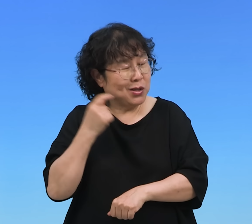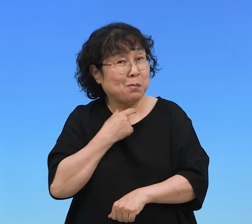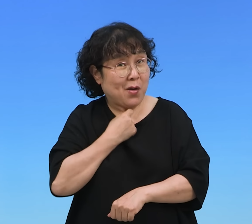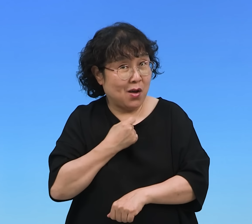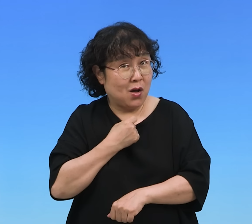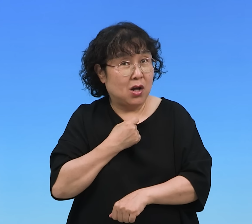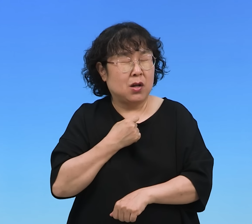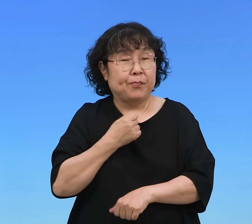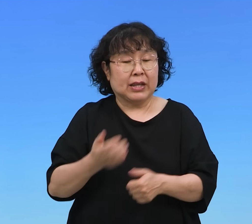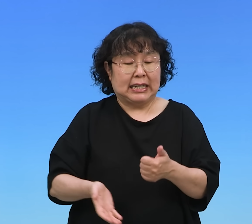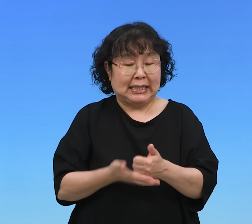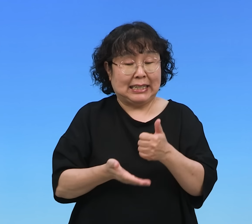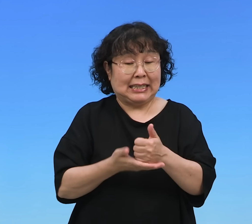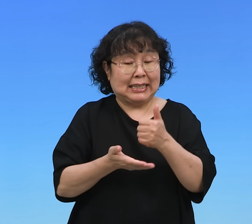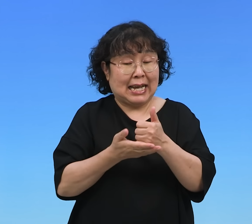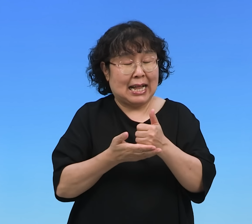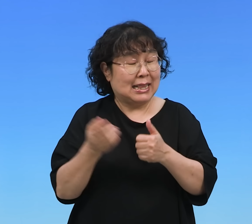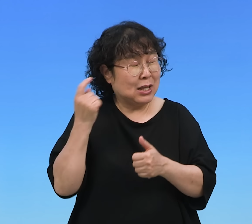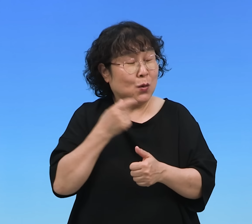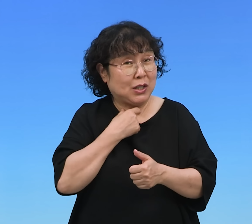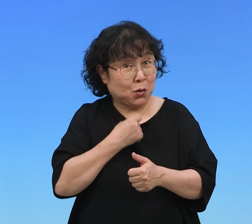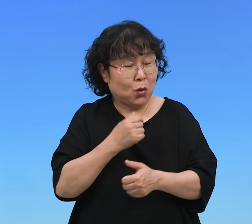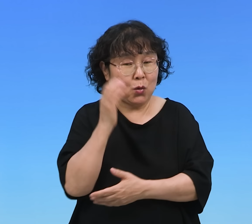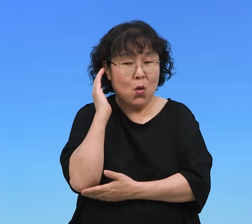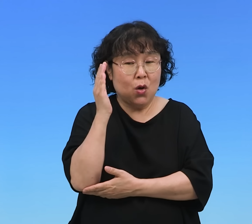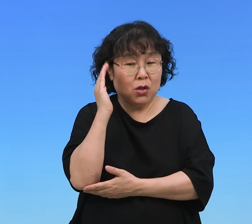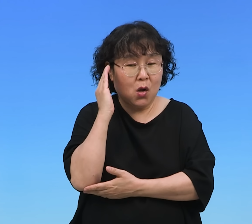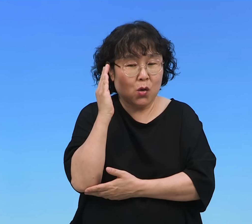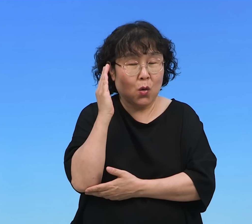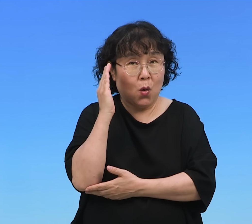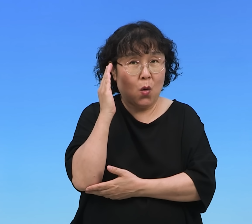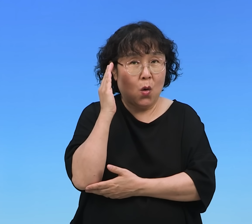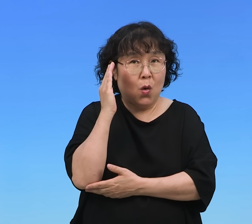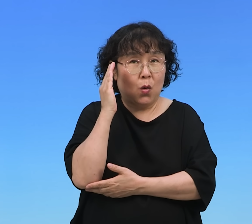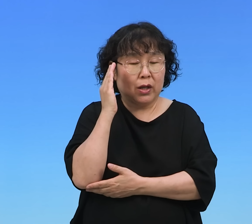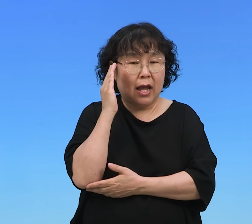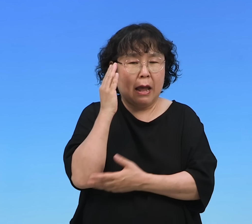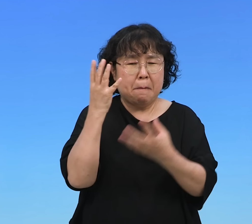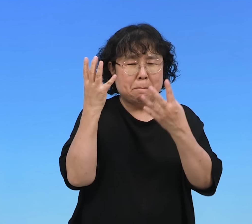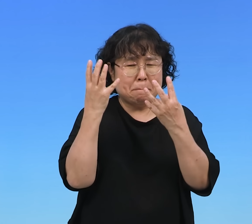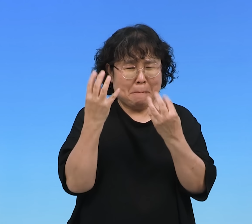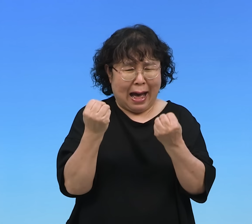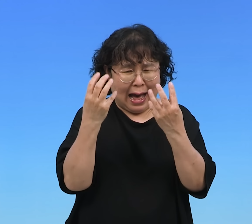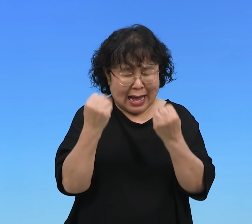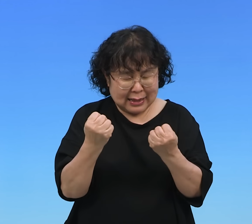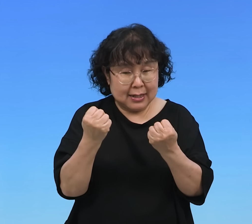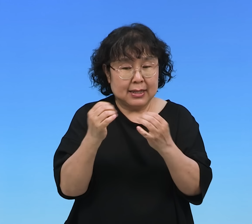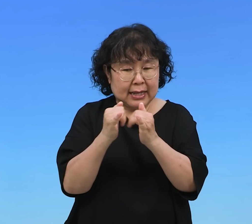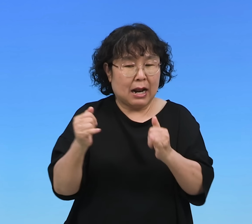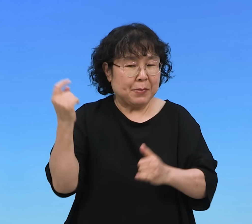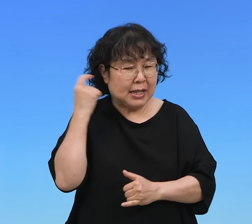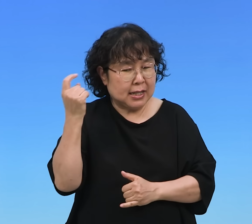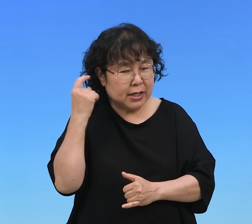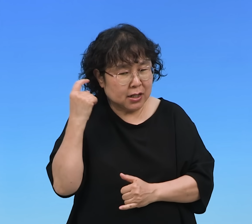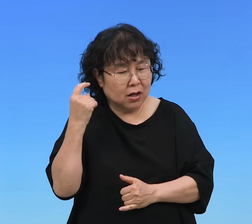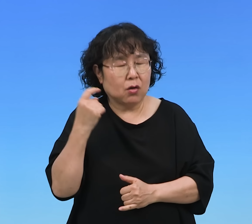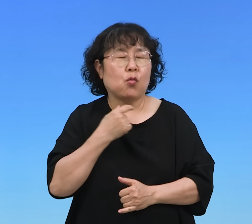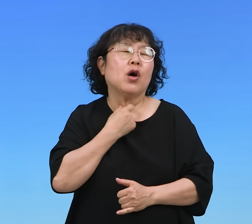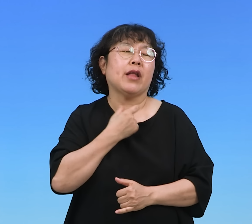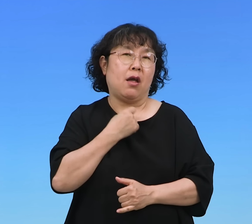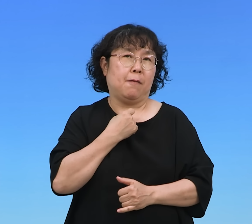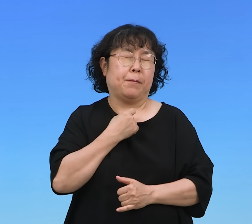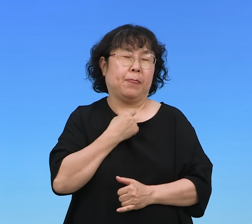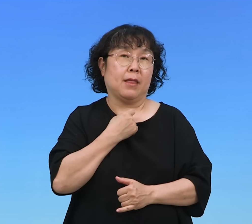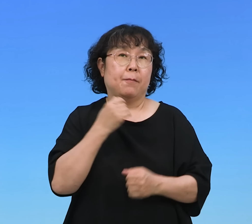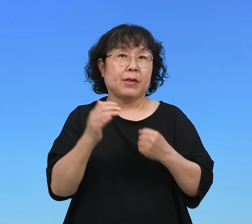싶고 설교 조회수가 많은 이런 목사로서 인정받고 싶고 이 불순물이 같이 들어오는 거예요. 그래서